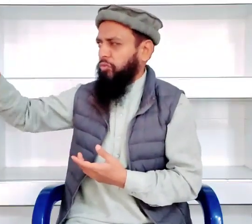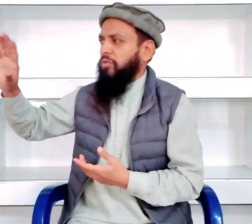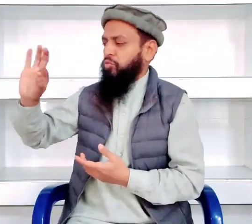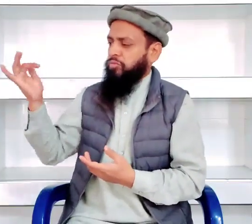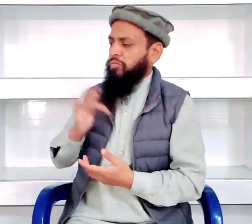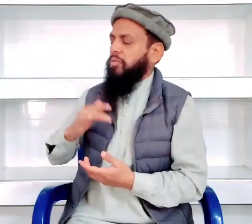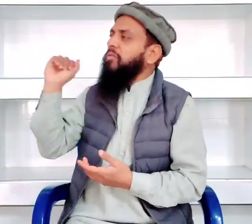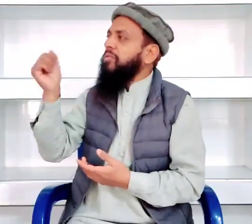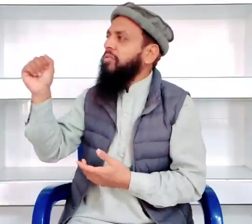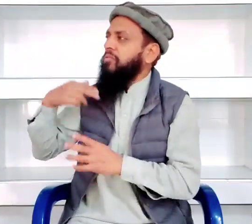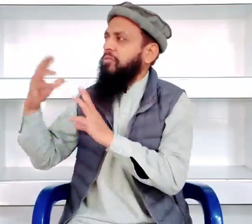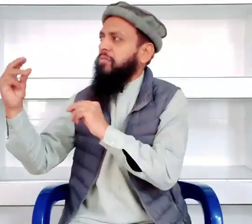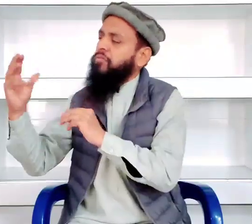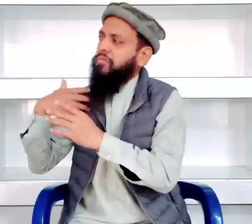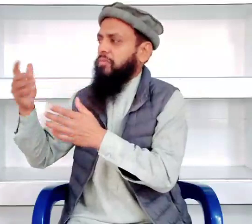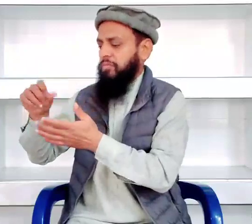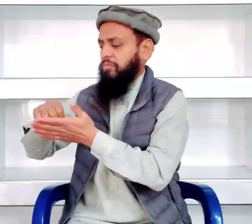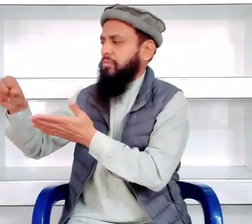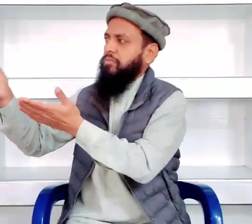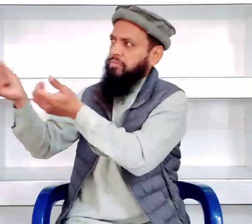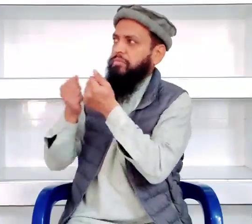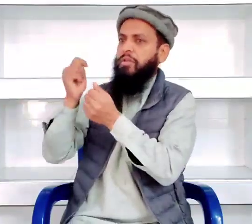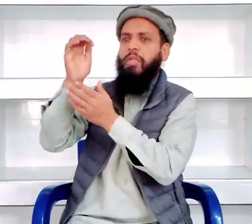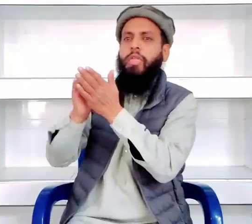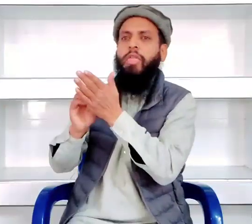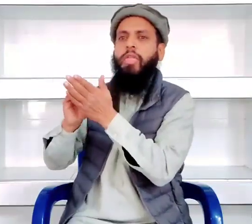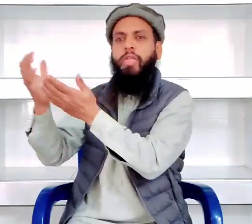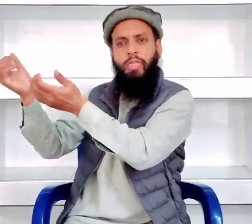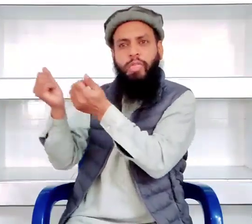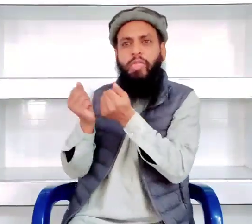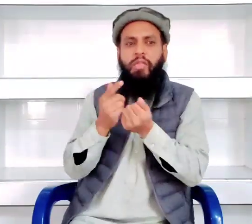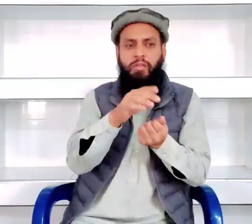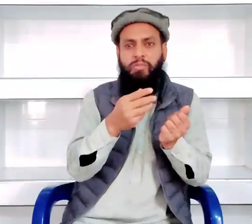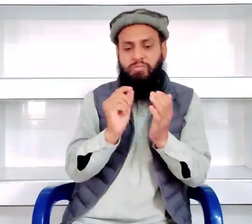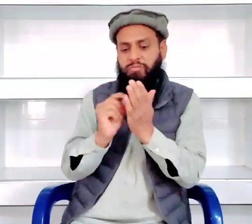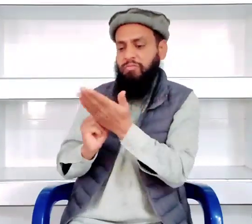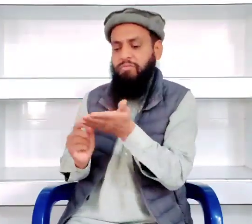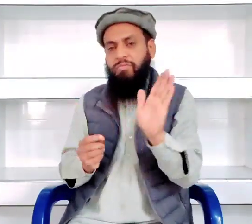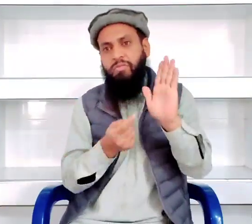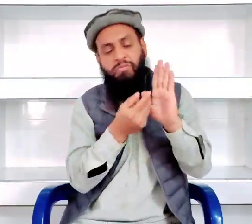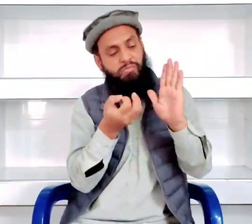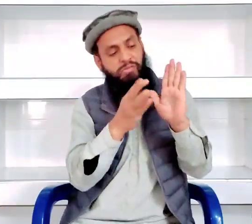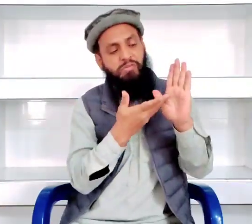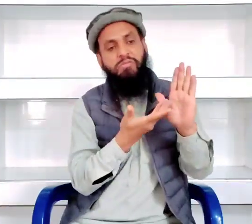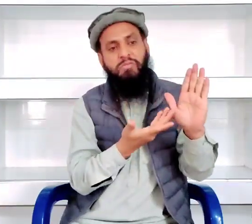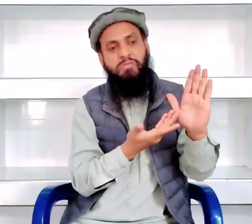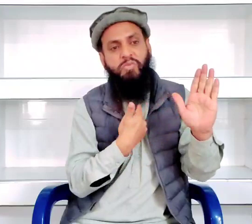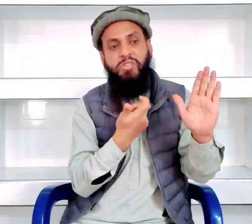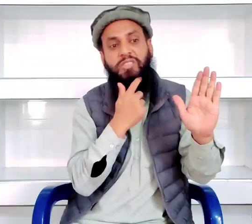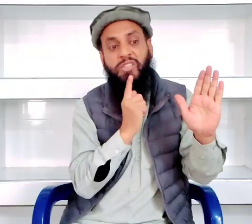الله تعالى عنه فرماتے ہیں يا رسول الله صلى الله عليه وسلم میں بار دفعہ لوگوں نے سودا کر دینا وا میرے کو چیز نہیں ہوتی تو میں اگلے